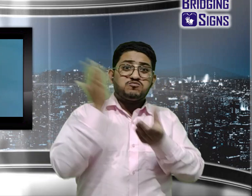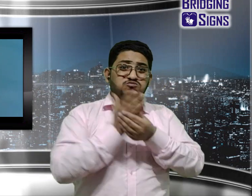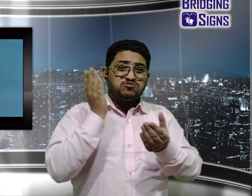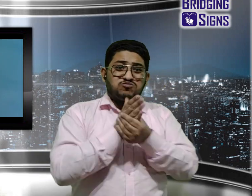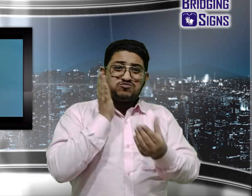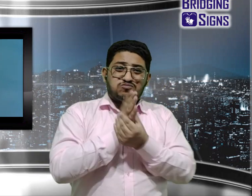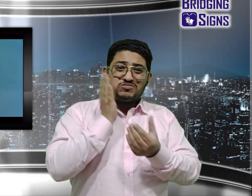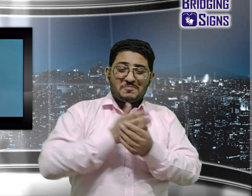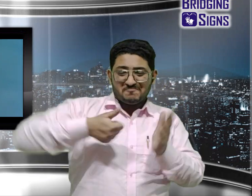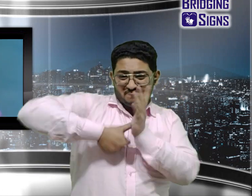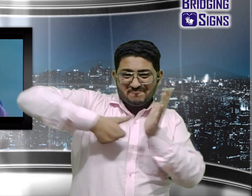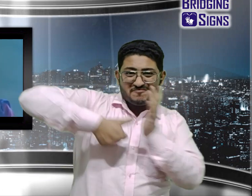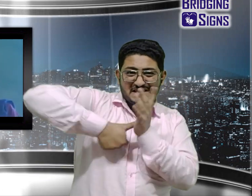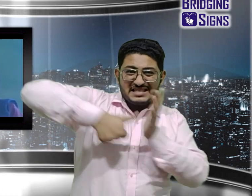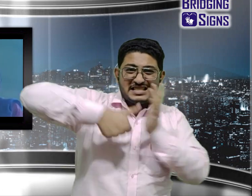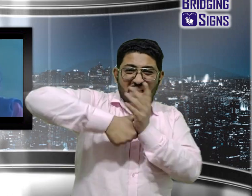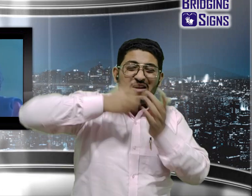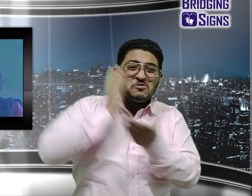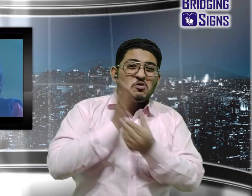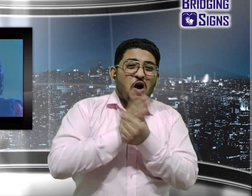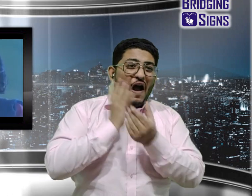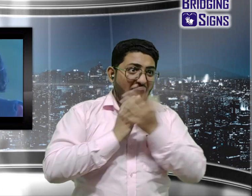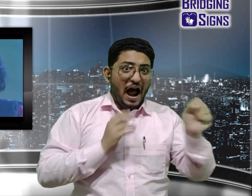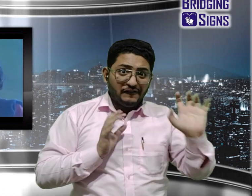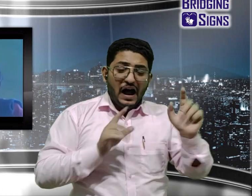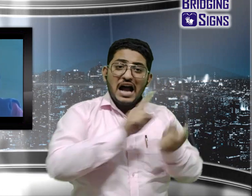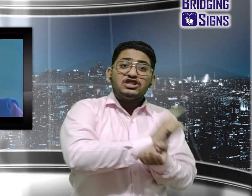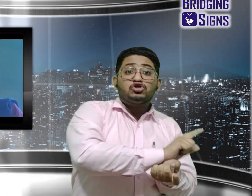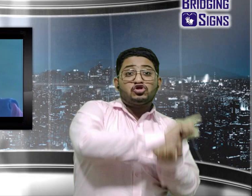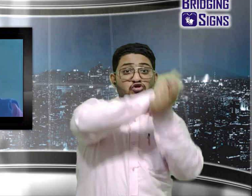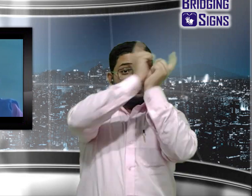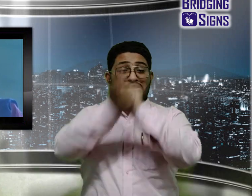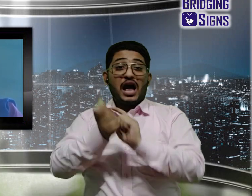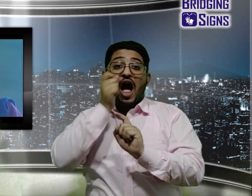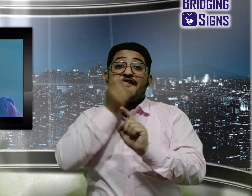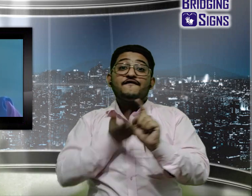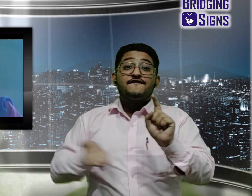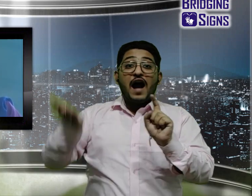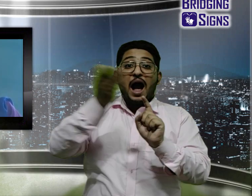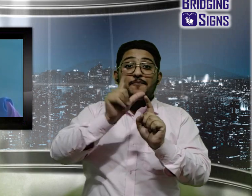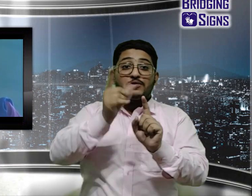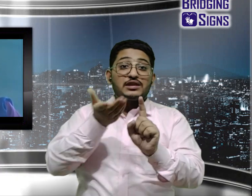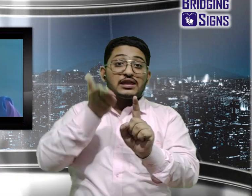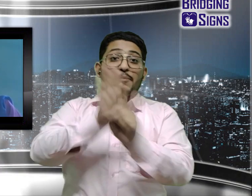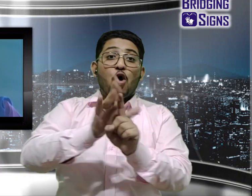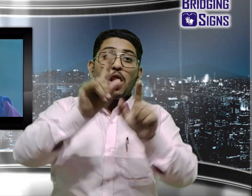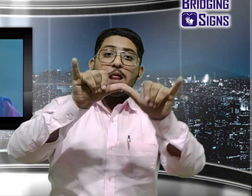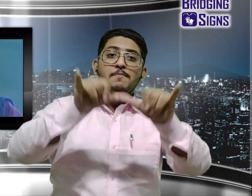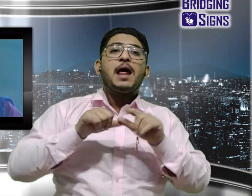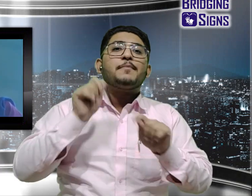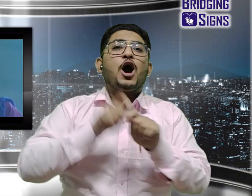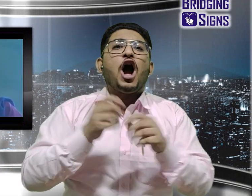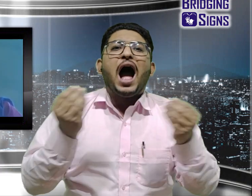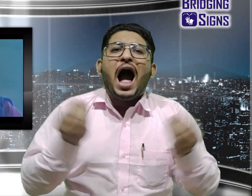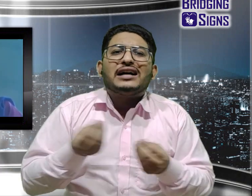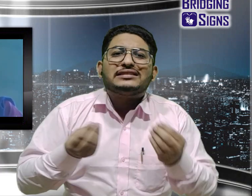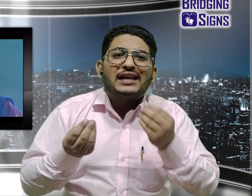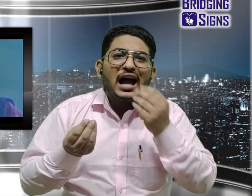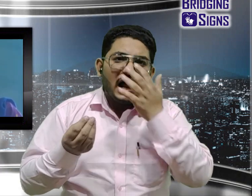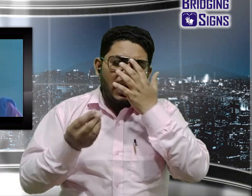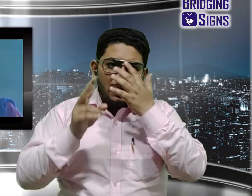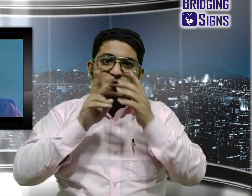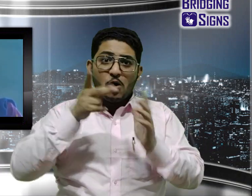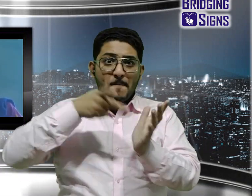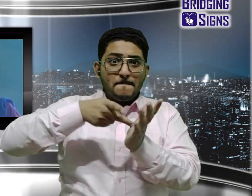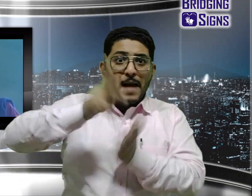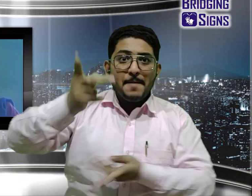हुआ है, एवरीबडी इज़ फिंगरप्रिंटेड। इसको लेके हमने एक पब्लिक गुड की तरफ जाना है और इसके ऊपर हमने और पब्लिक गुड्स बनाने